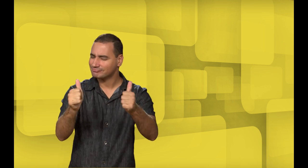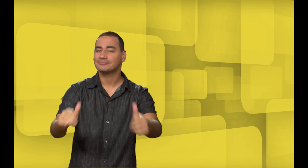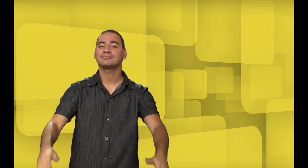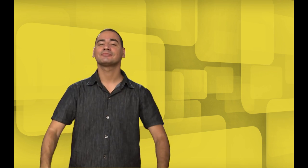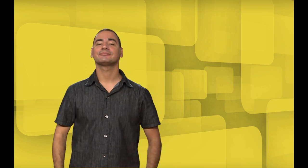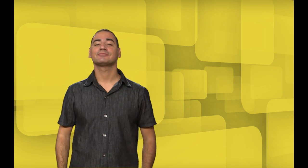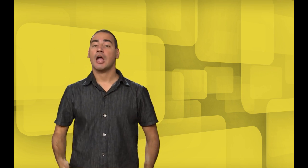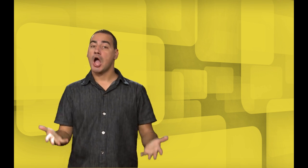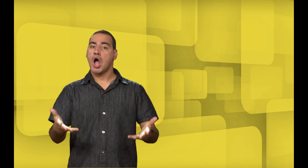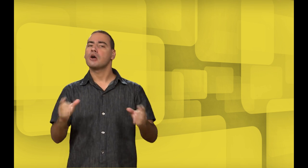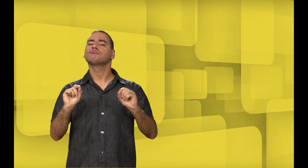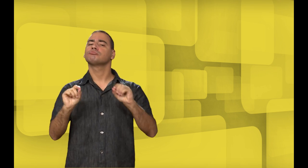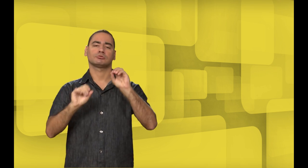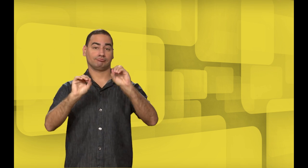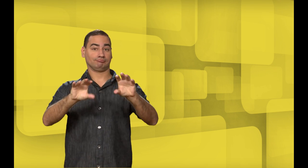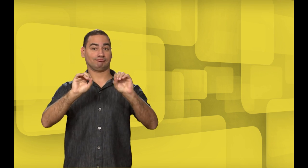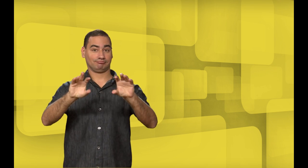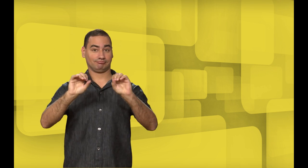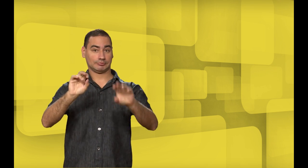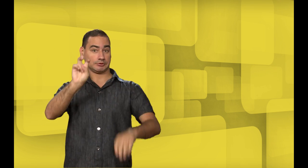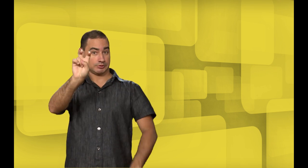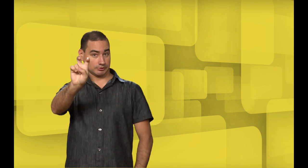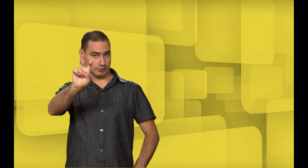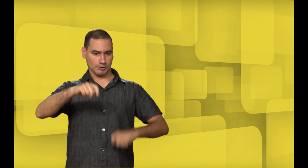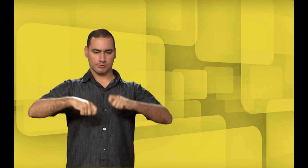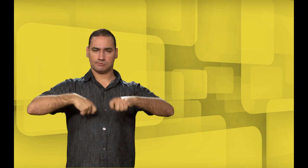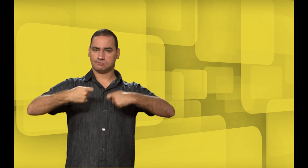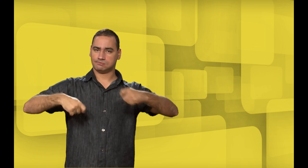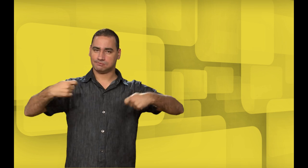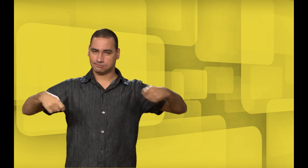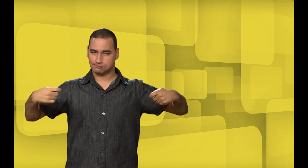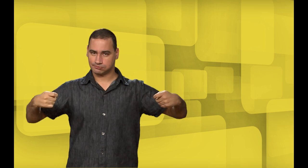Agora eu vou ensinar 5 sinais sobre esse episódio